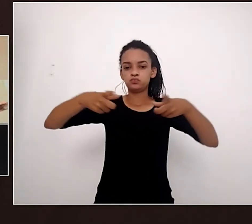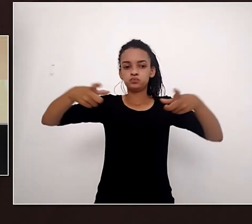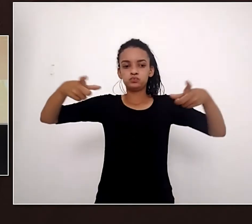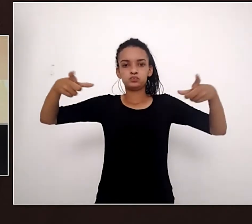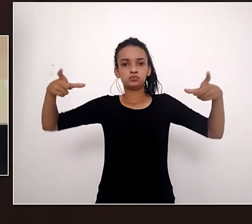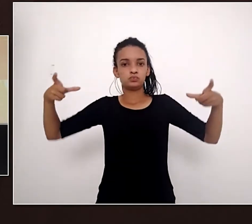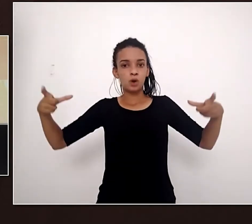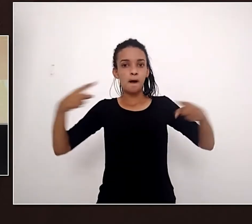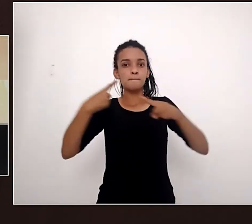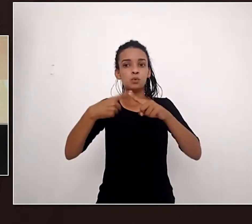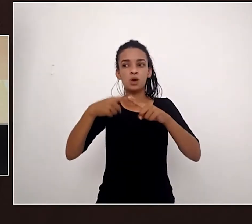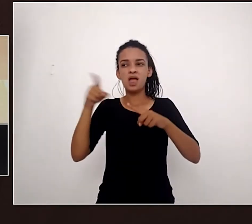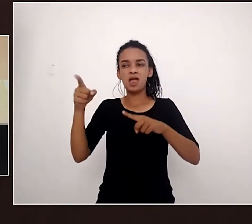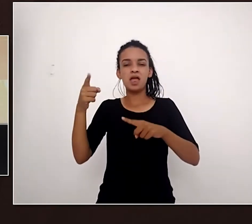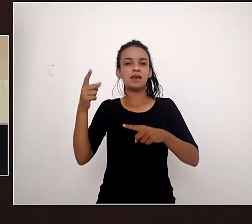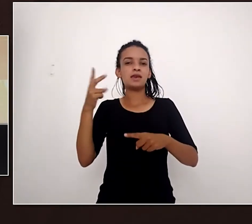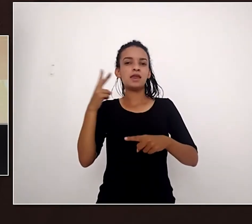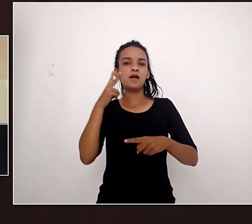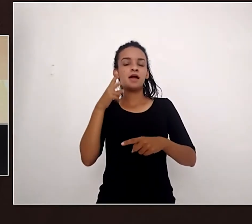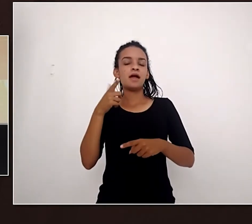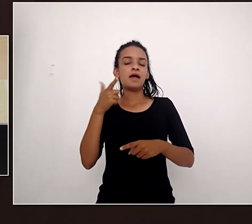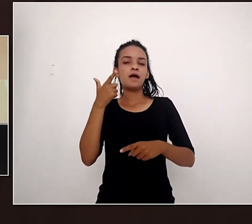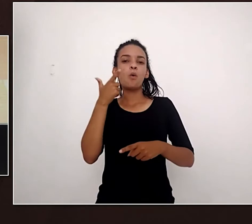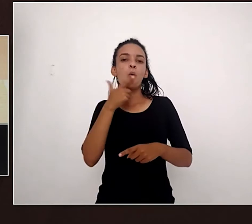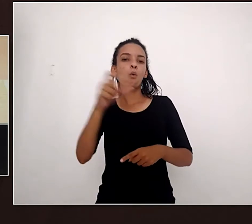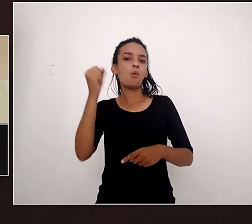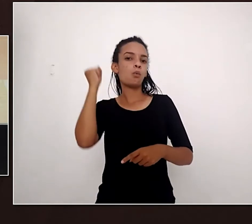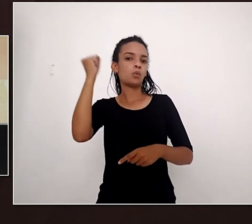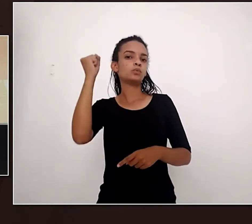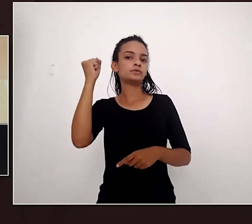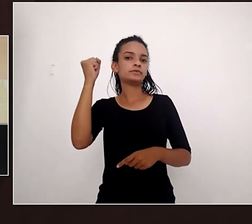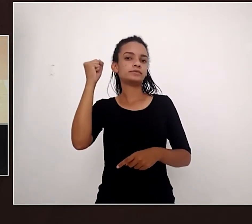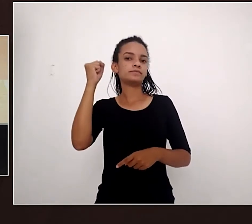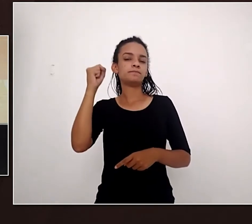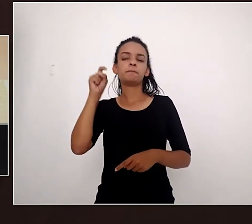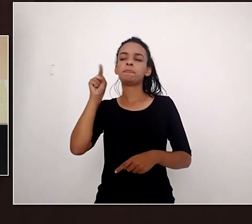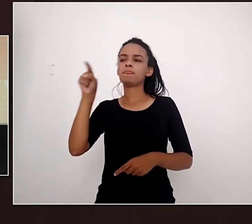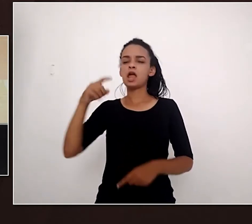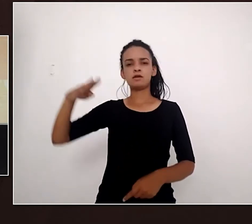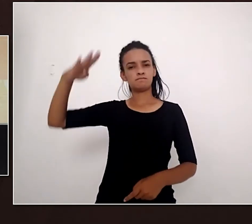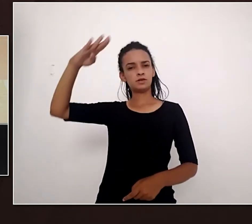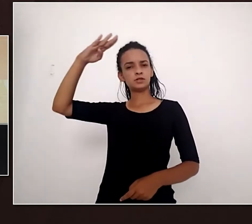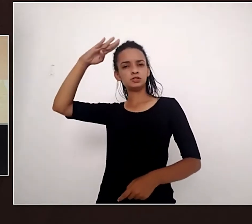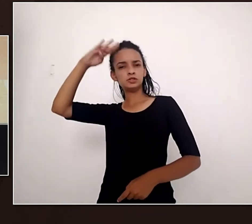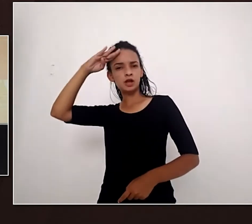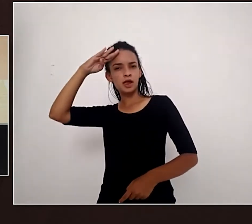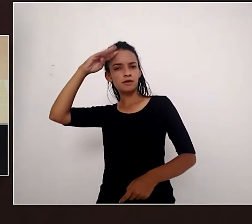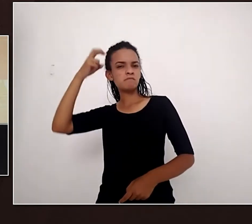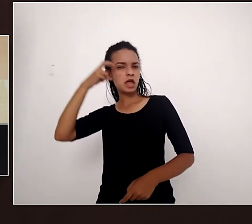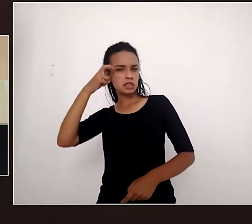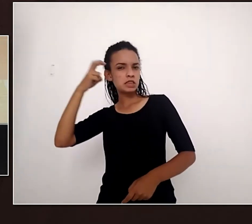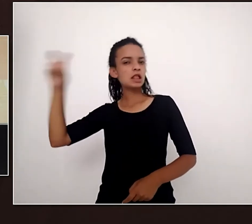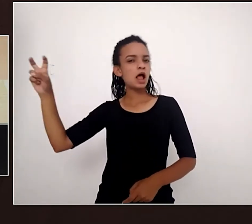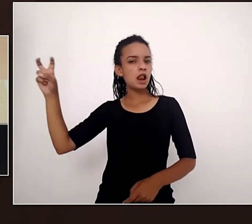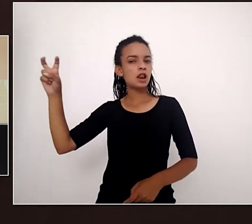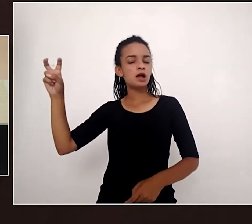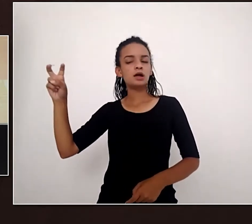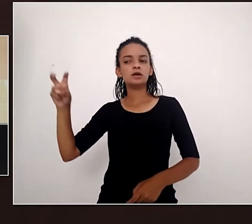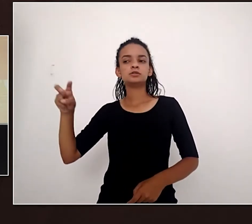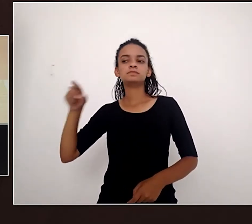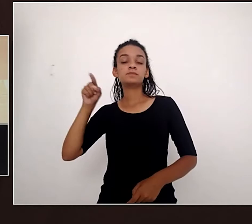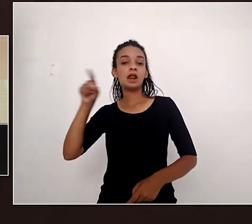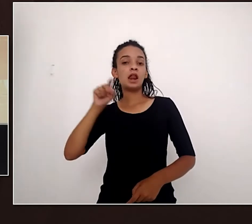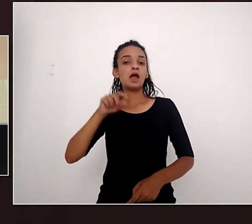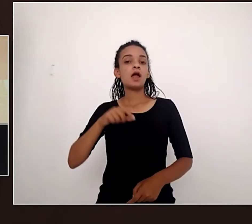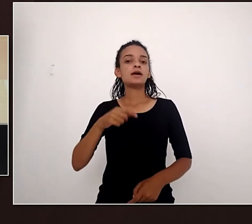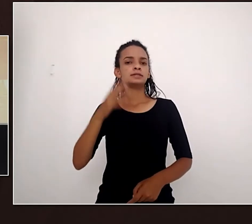vitórias. E era um grande general, um soberano militar inteligente. Ele foi um administrador muito